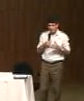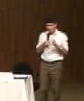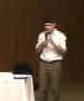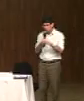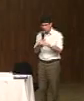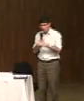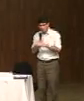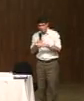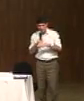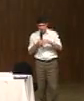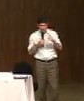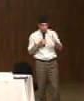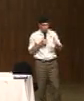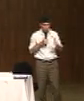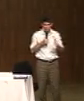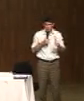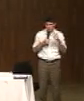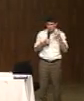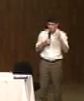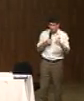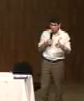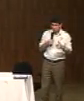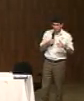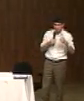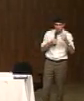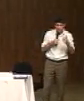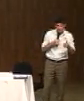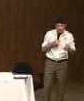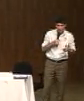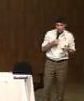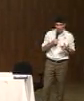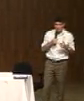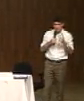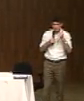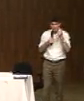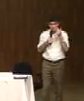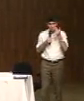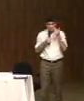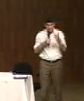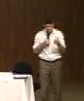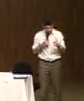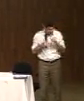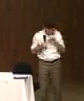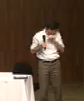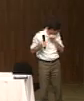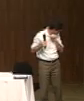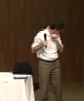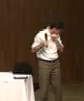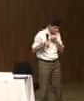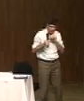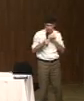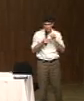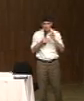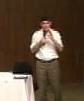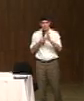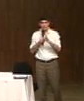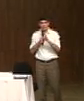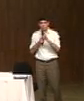de aprendizagem, sejam essas necessidades de locomoção, de audição, de visão, sejam